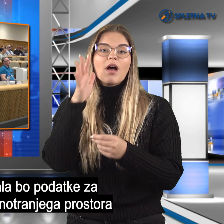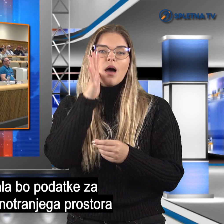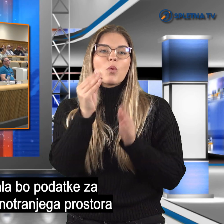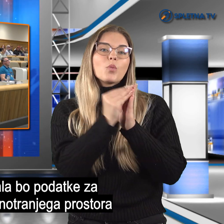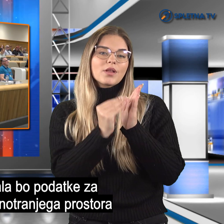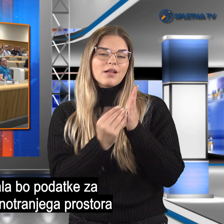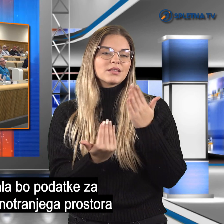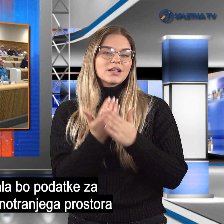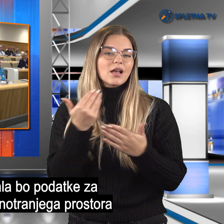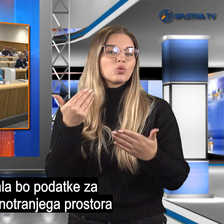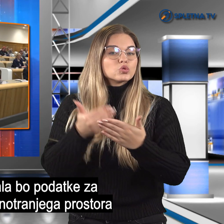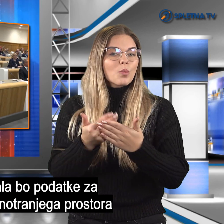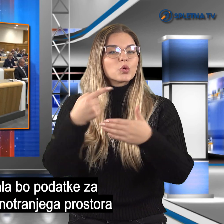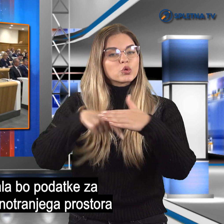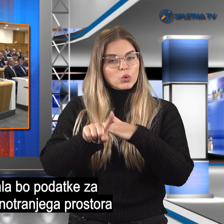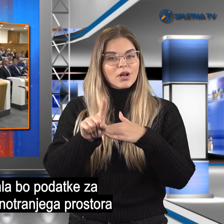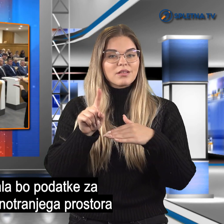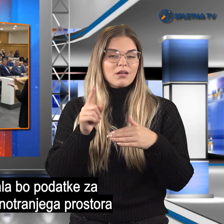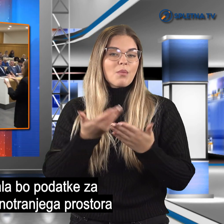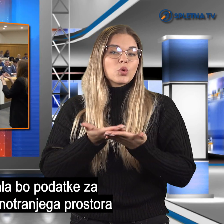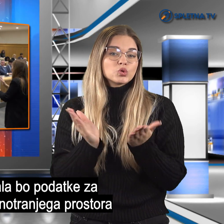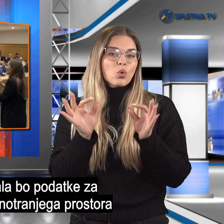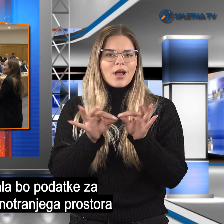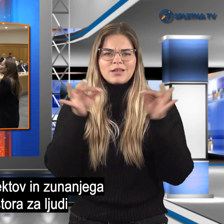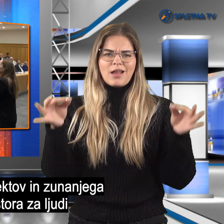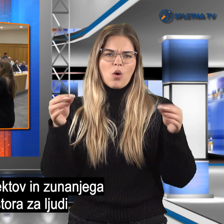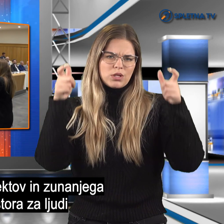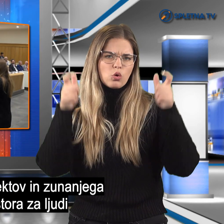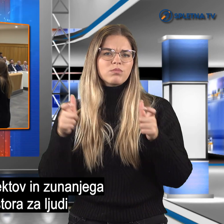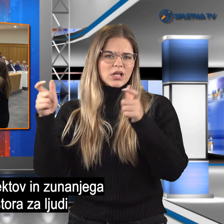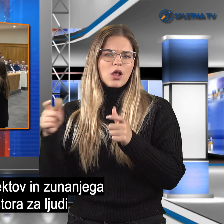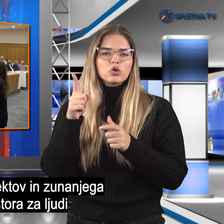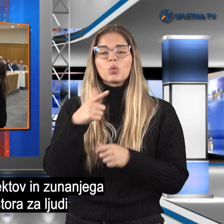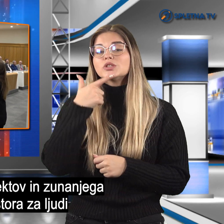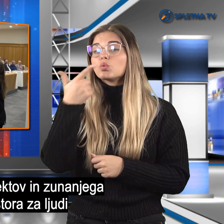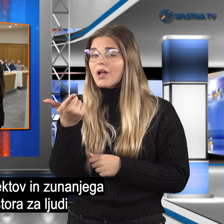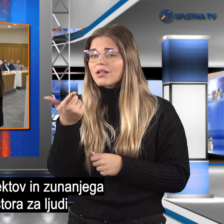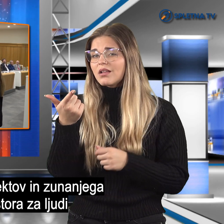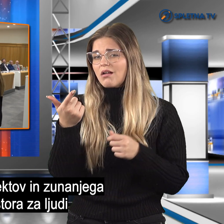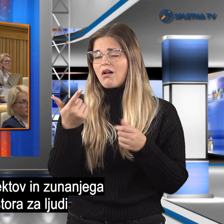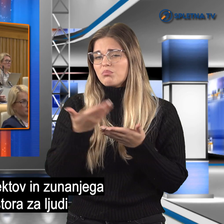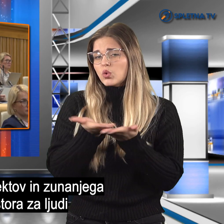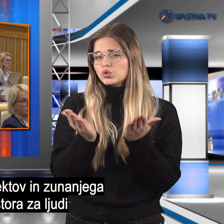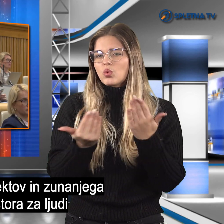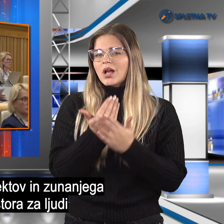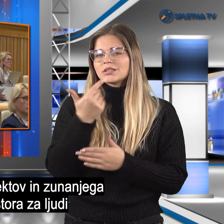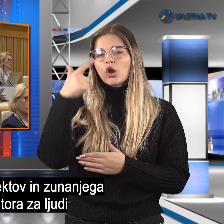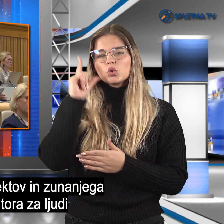Vključevala bo podatke za dostopnost notranjega prostora javnih objektov in zunanjega prostora za ljudi z različnimi